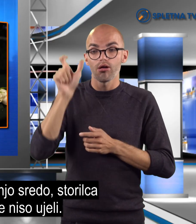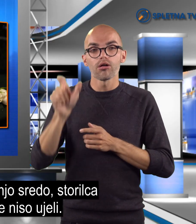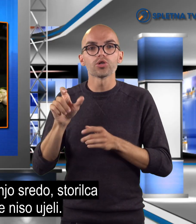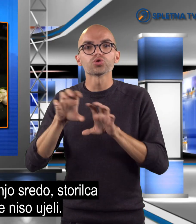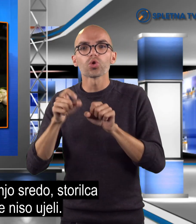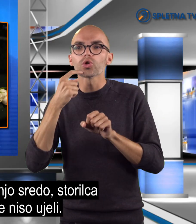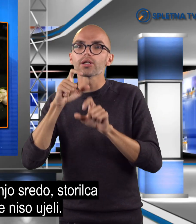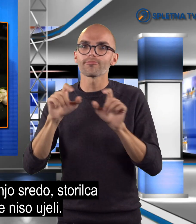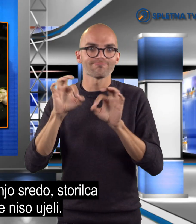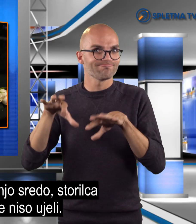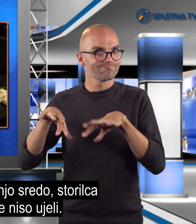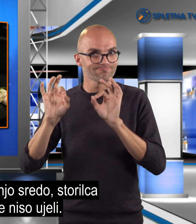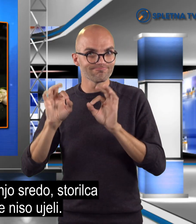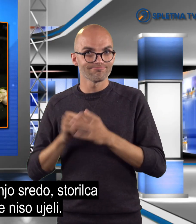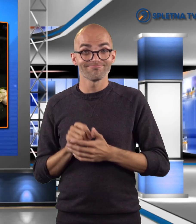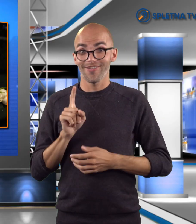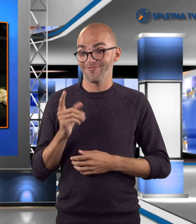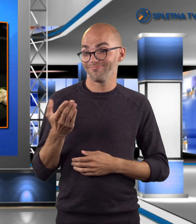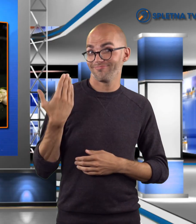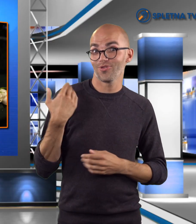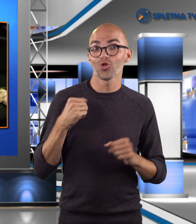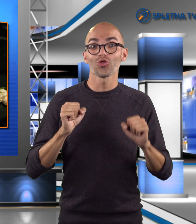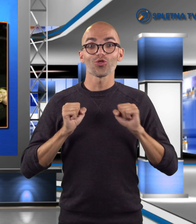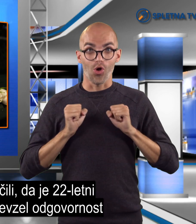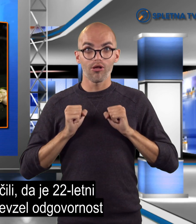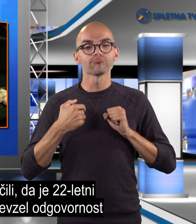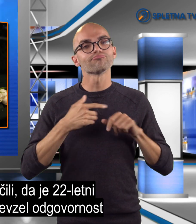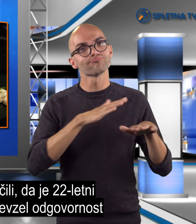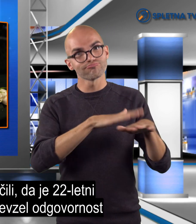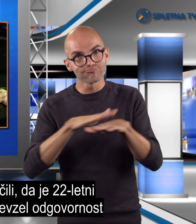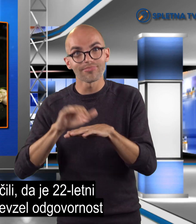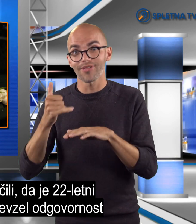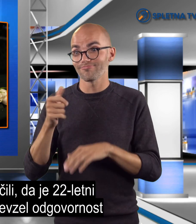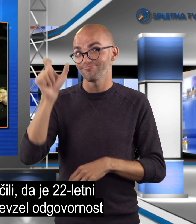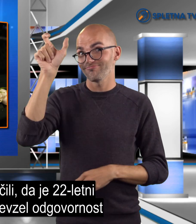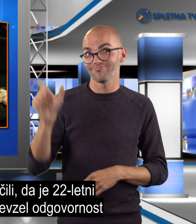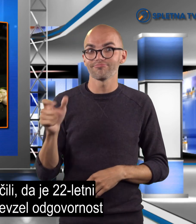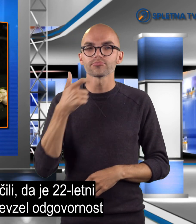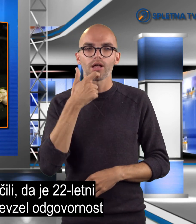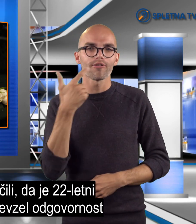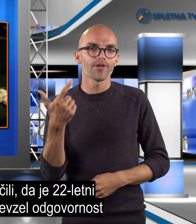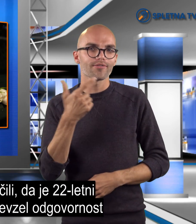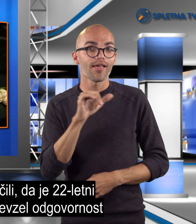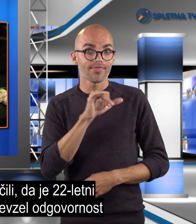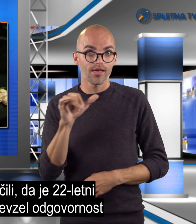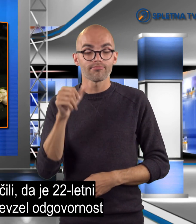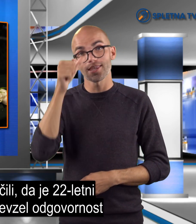Storilca pa takrat še niso ujeli. V torek so sporočili, da je 22-letni Tyler Robinson